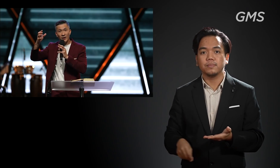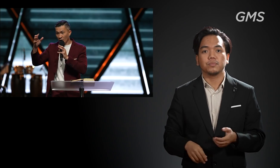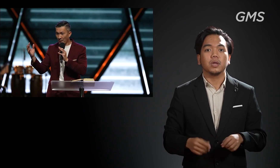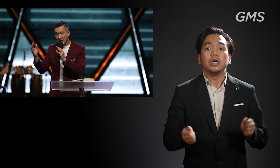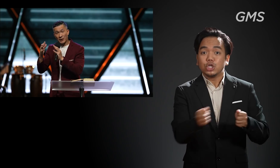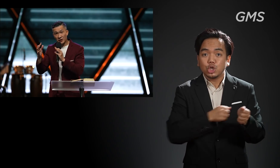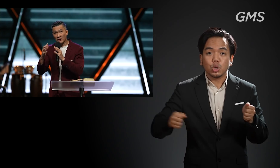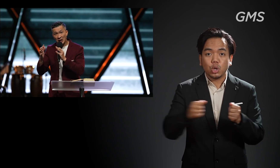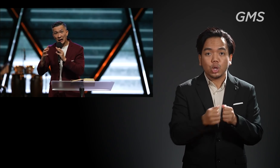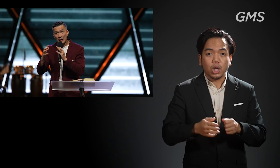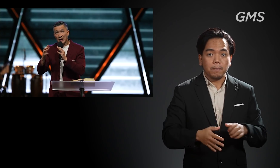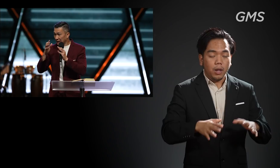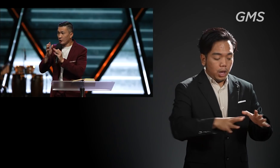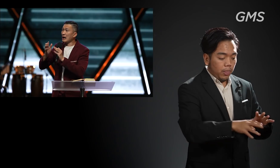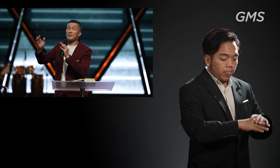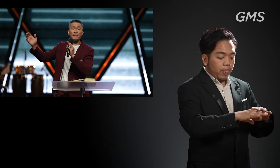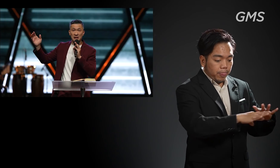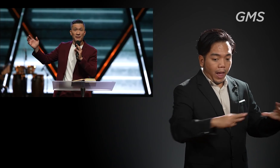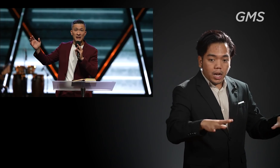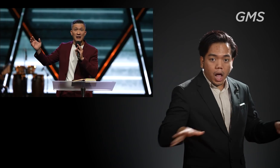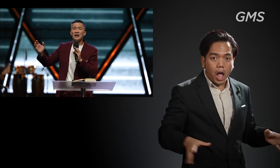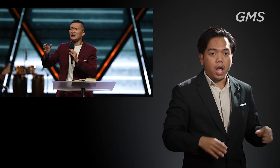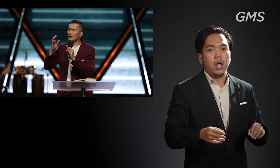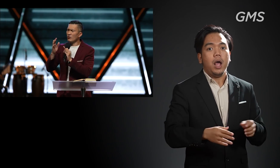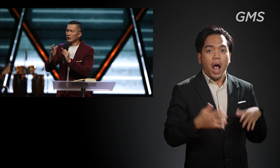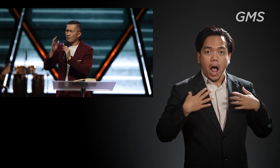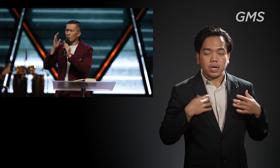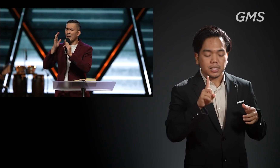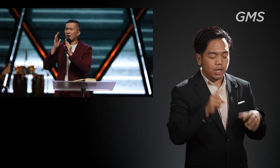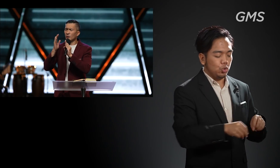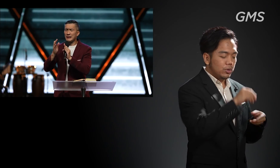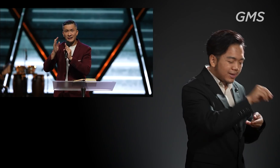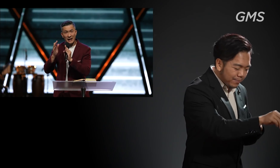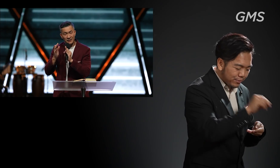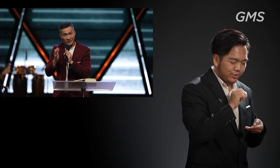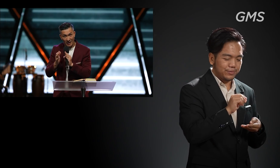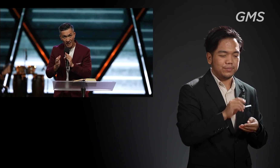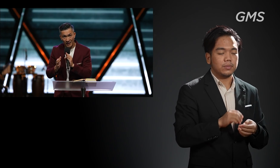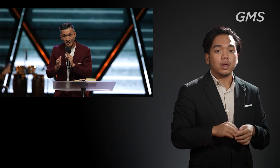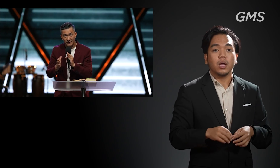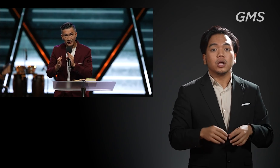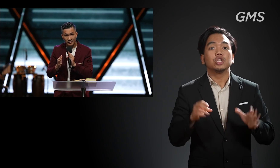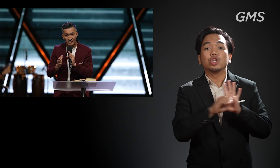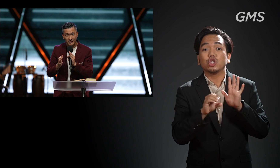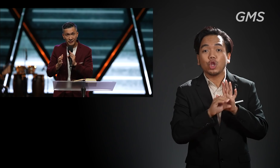anggurnya. Nggak bisa berdesak-desakan dan juga nggak bisa pencar-pencar. Semua itu perlu pengaturan yang sangat